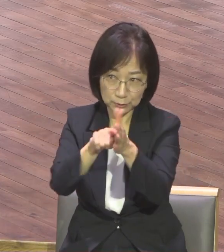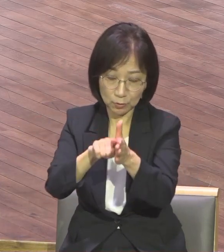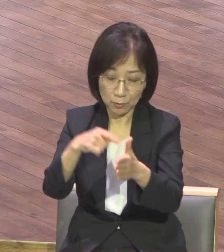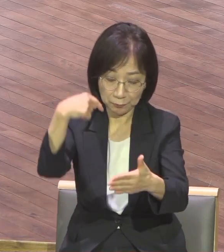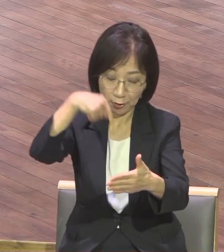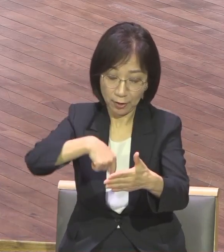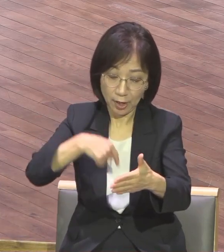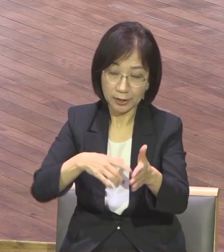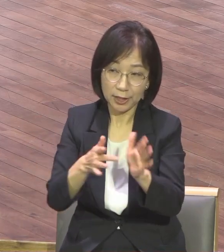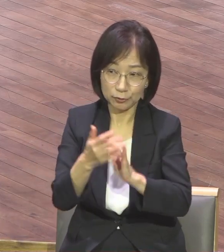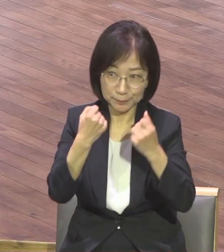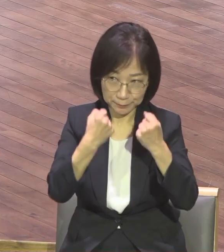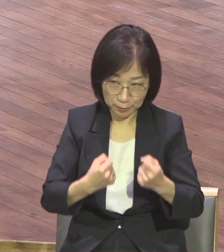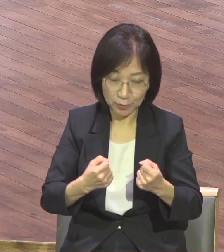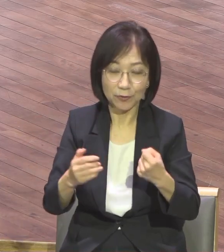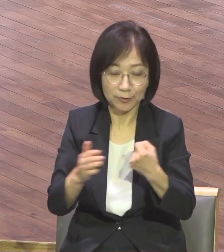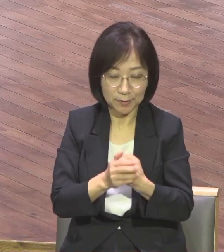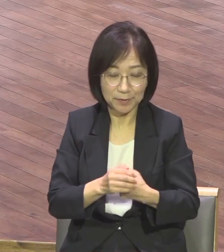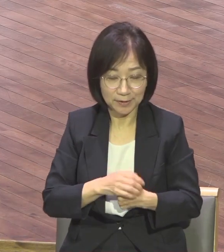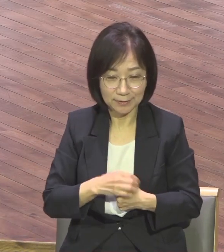예수가 없으면 선교지라고.